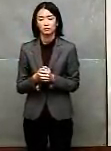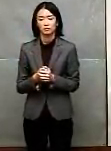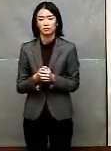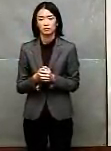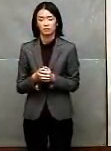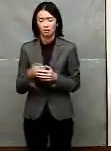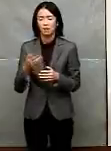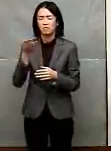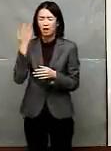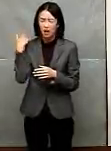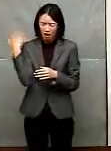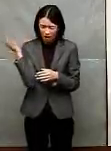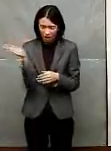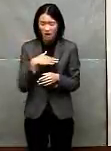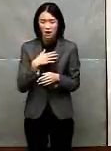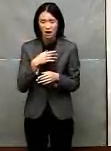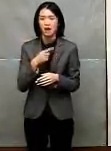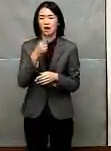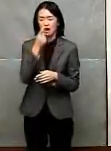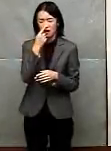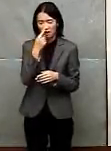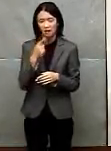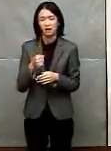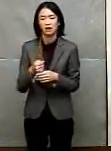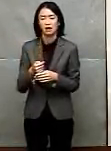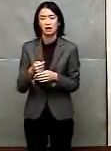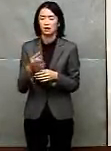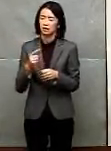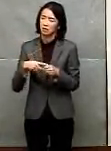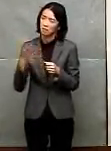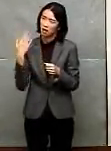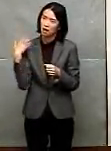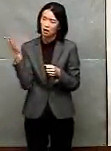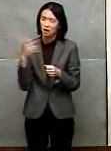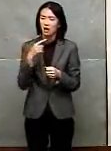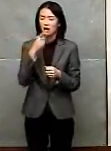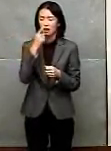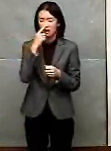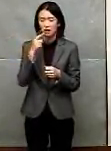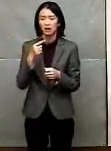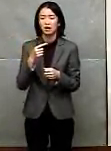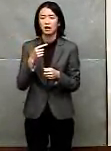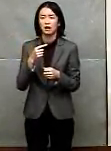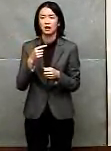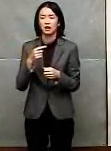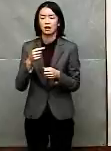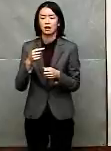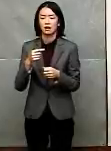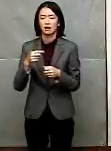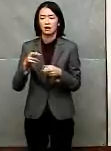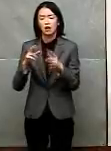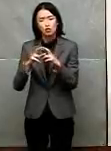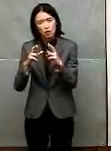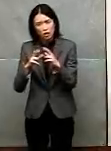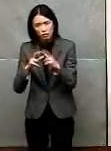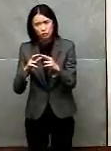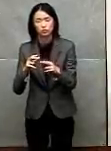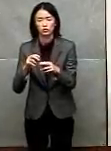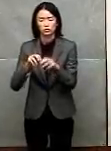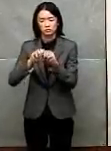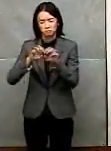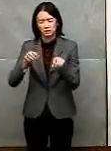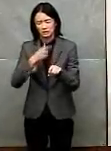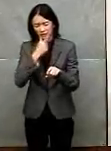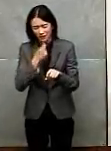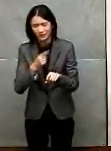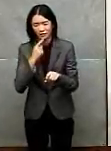数年前からの私のその希望といいますか、そのラ・フランスをこう宣伝した